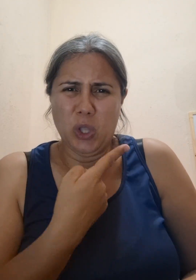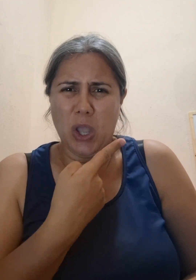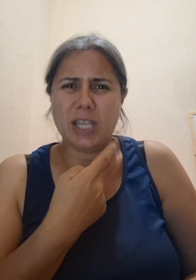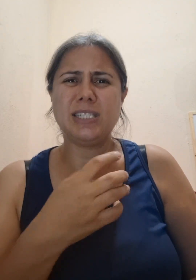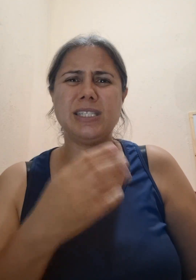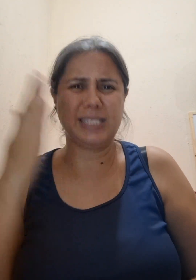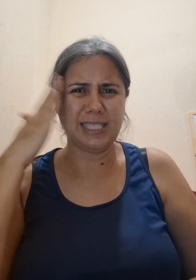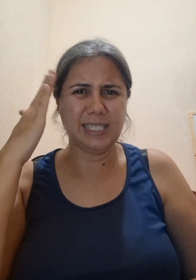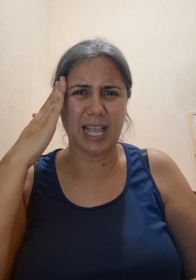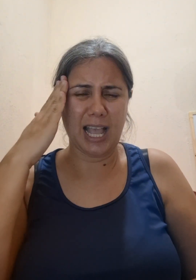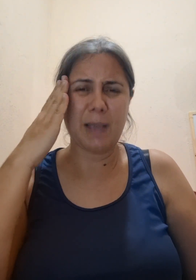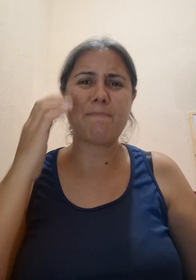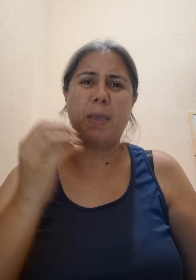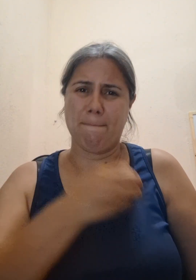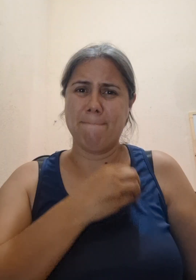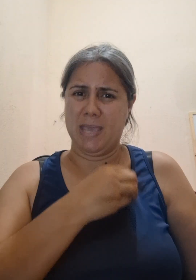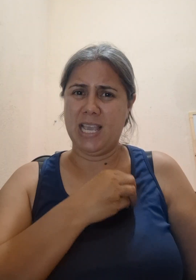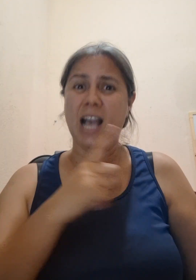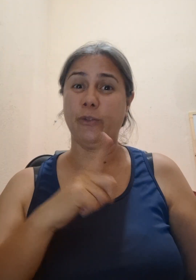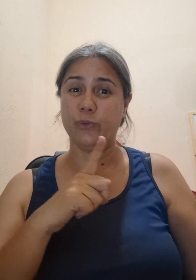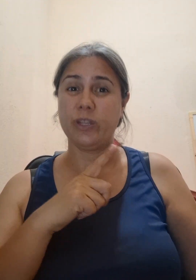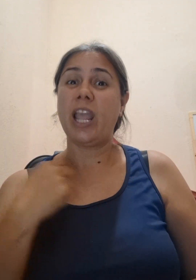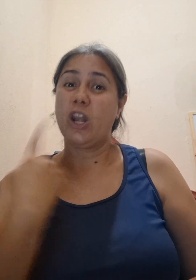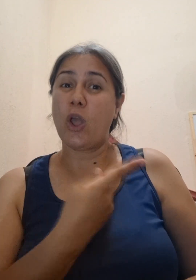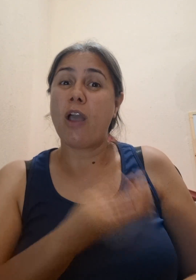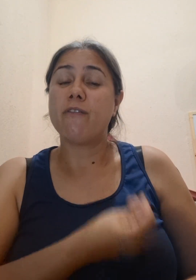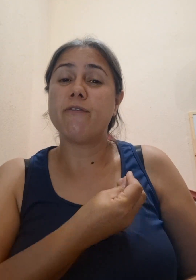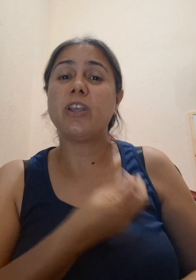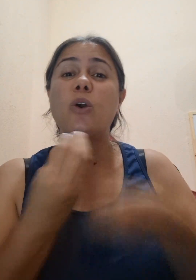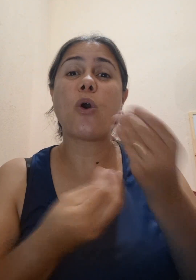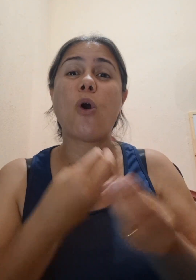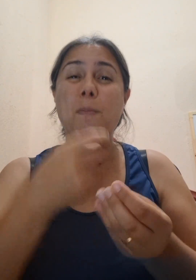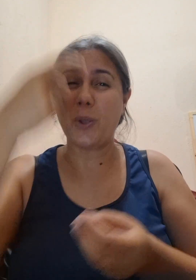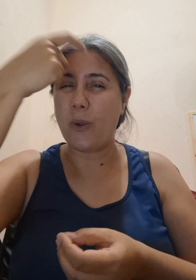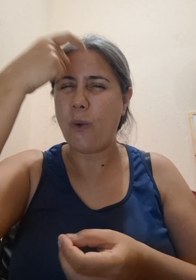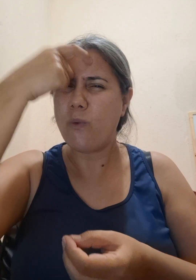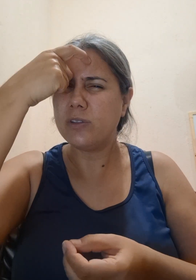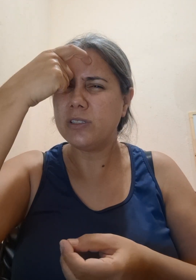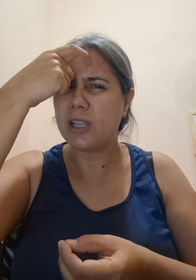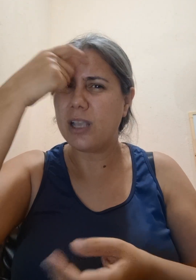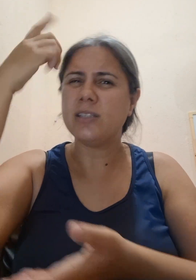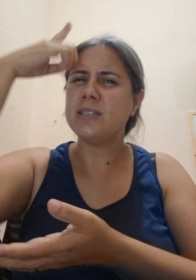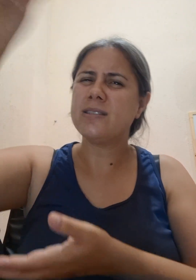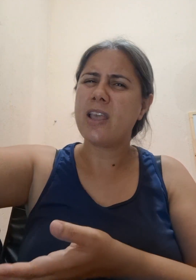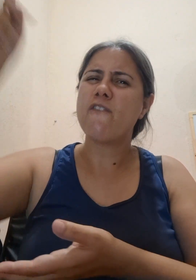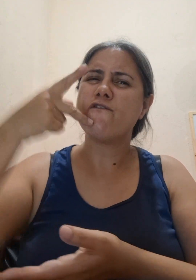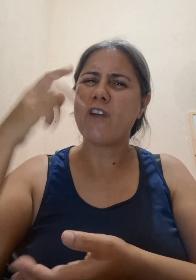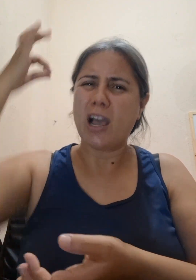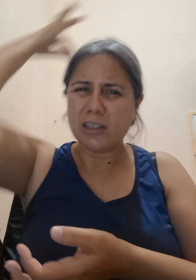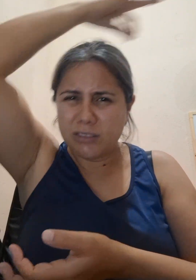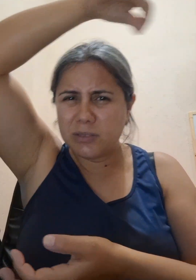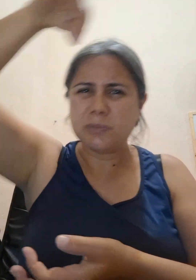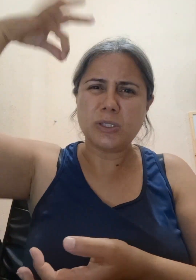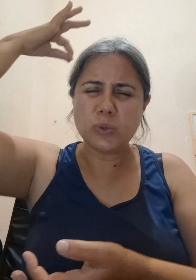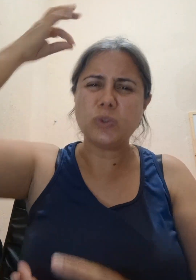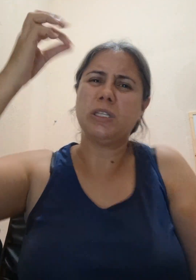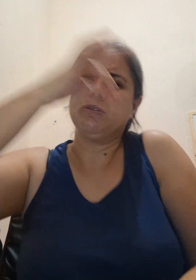Isso é difícil, porque a nossa consciência, como que a gente sabe que pecou na nossa